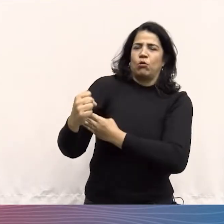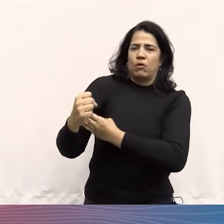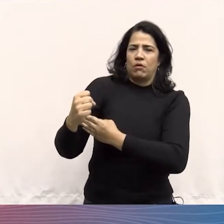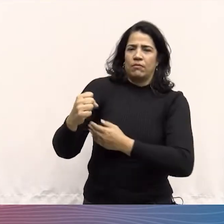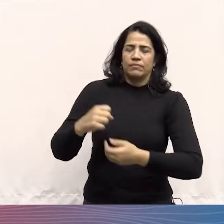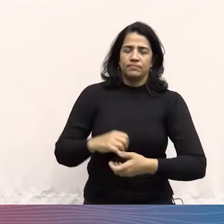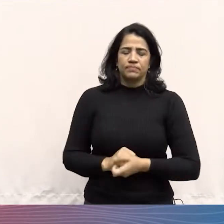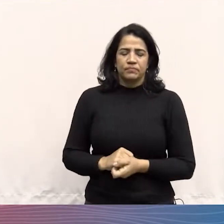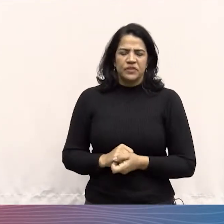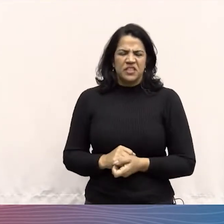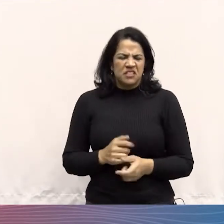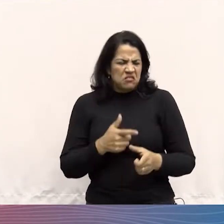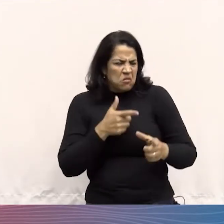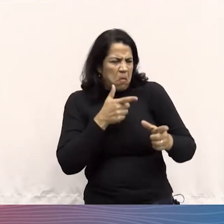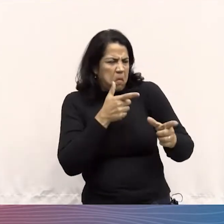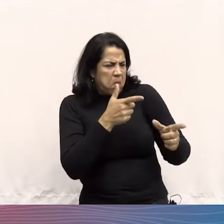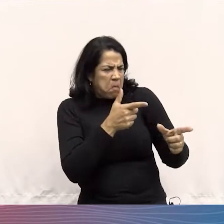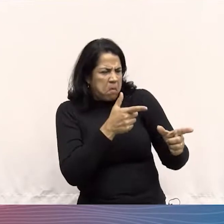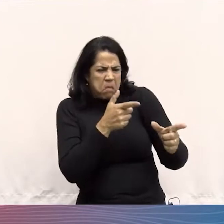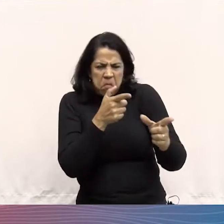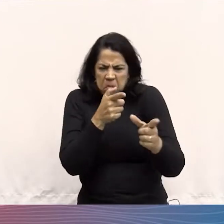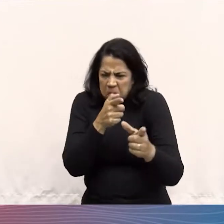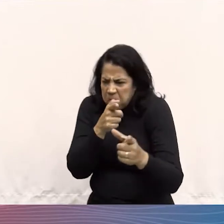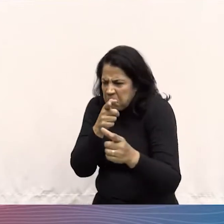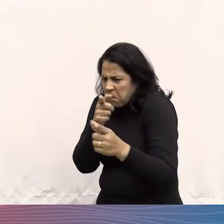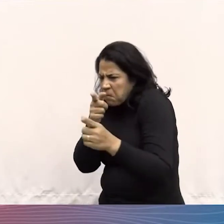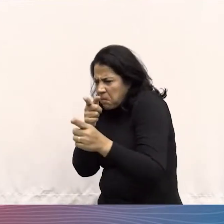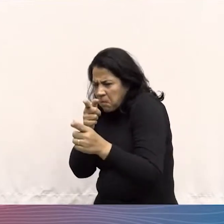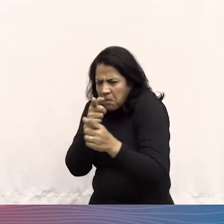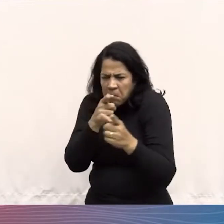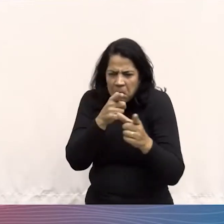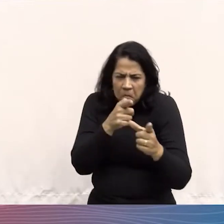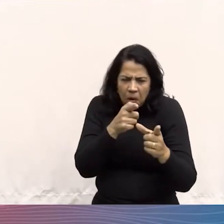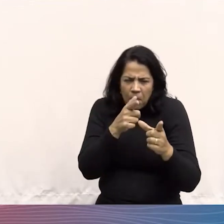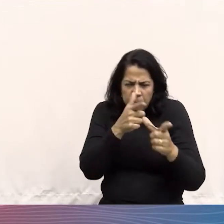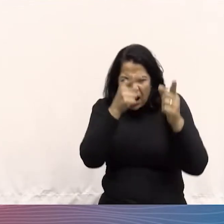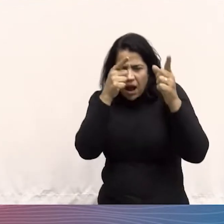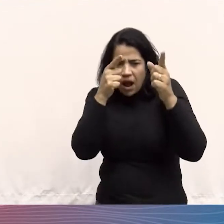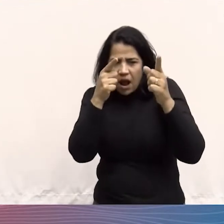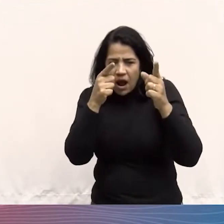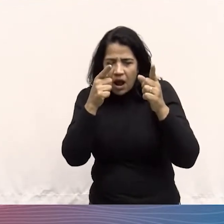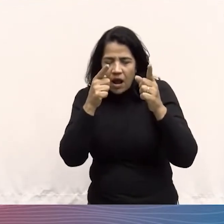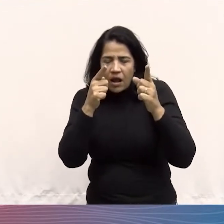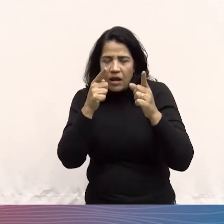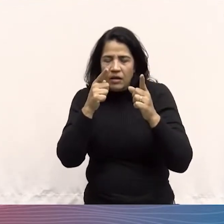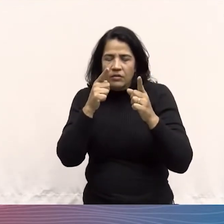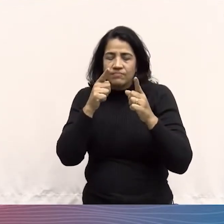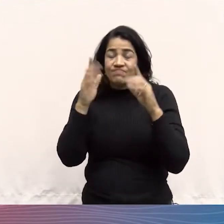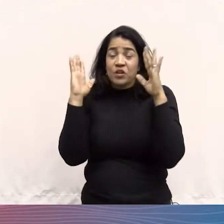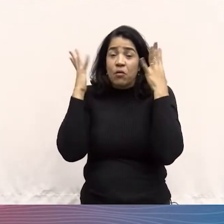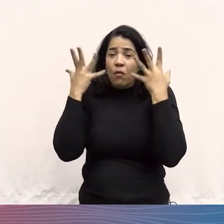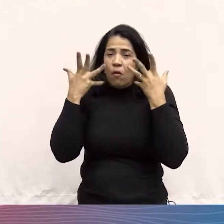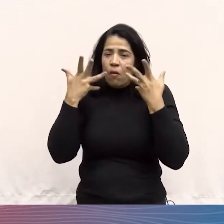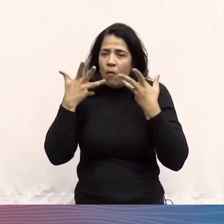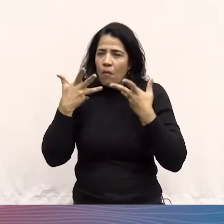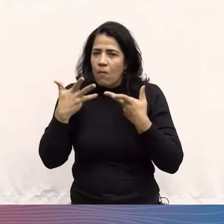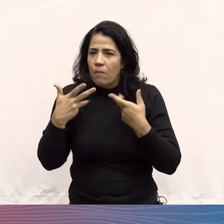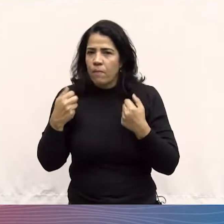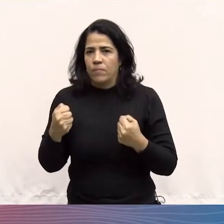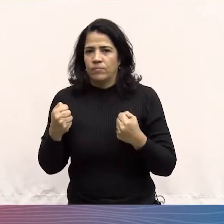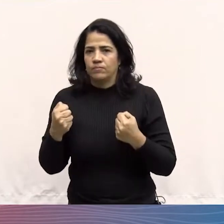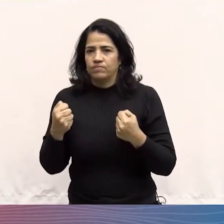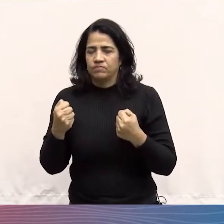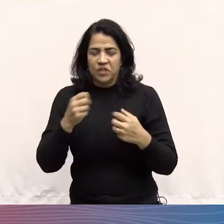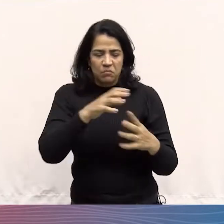Puxa, diante do Senhor, mas é totalmente negativo. Ele parecia que estava diante do Senhor,